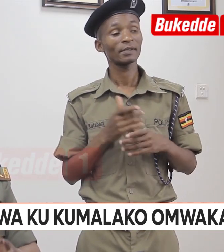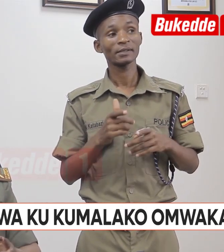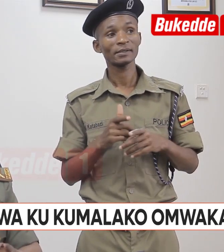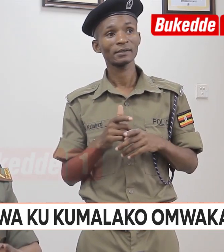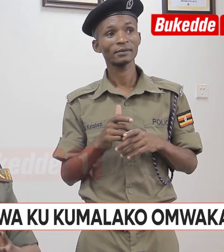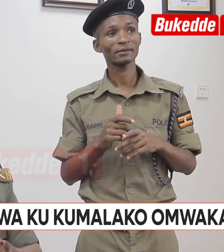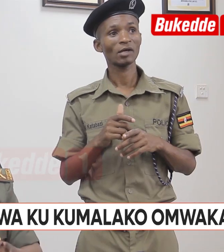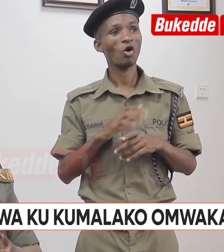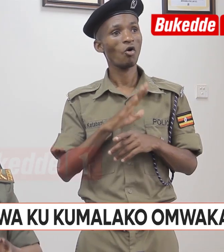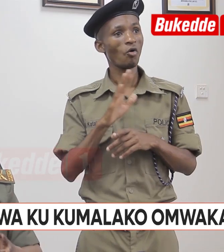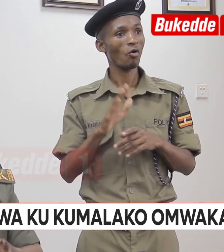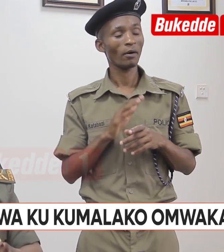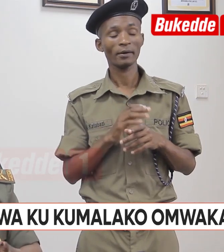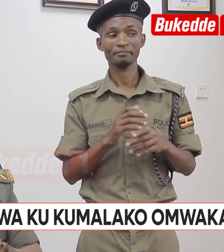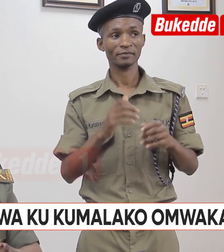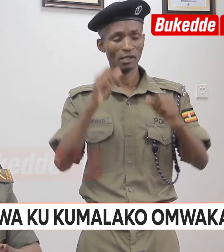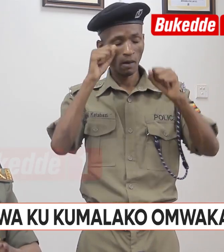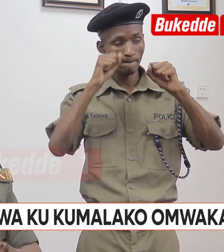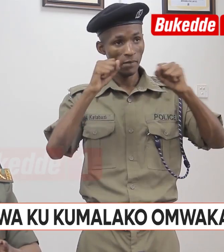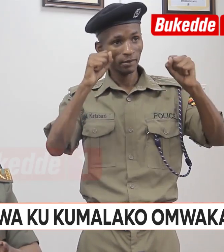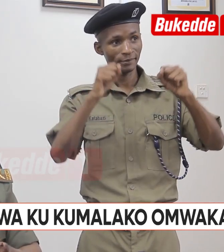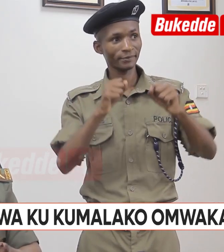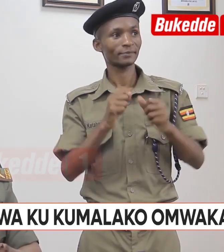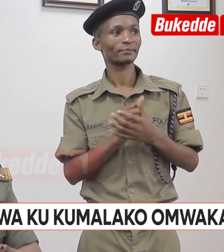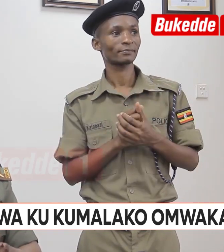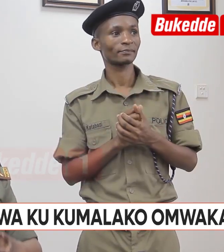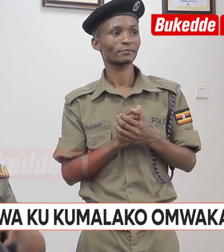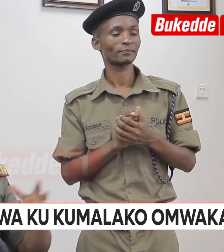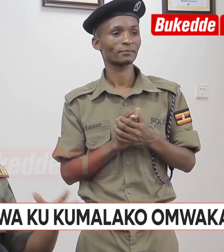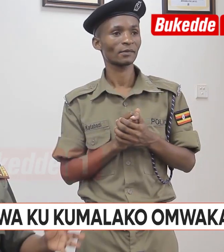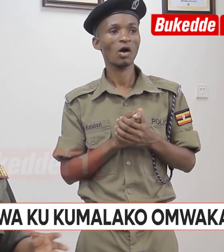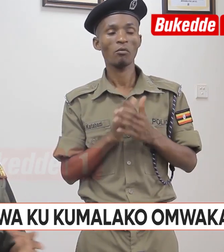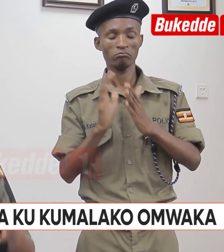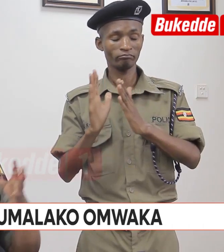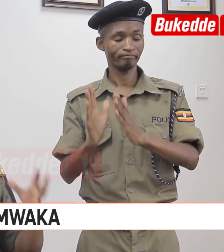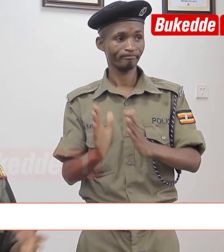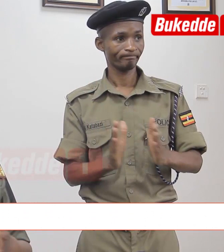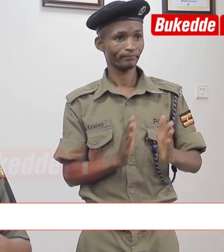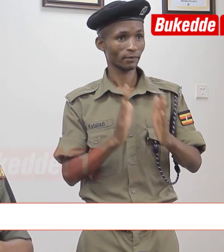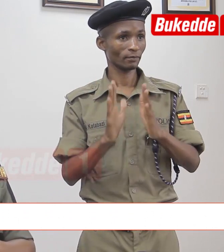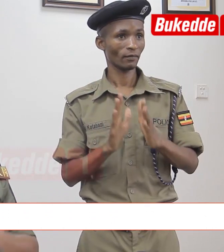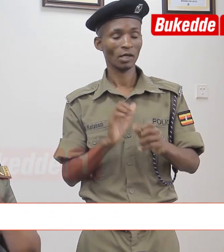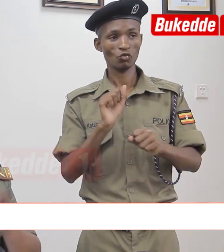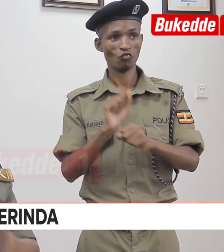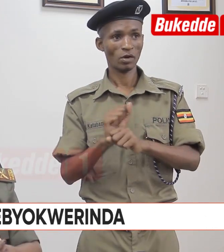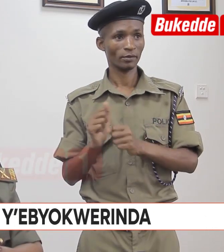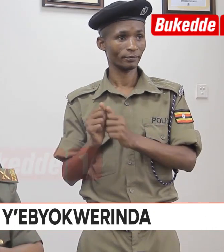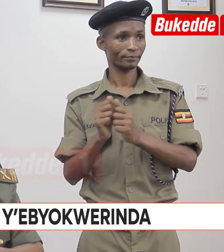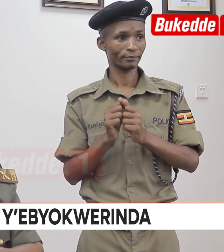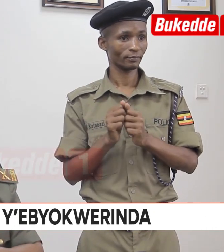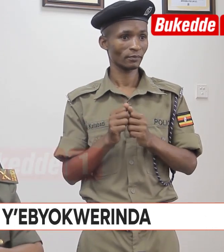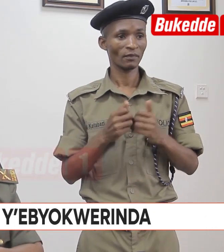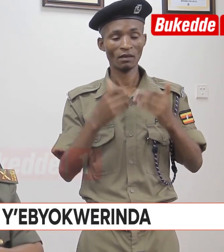n'omuduumizi ow'amagye gonna awamu n'omukulembeze w'eggwanga kubanga ezo plans zonna zonna bazikoleramu so twagala